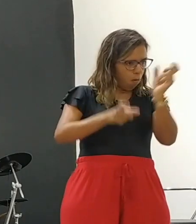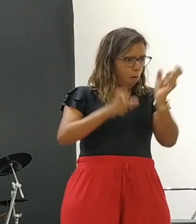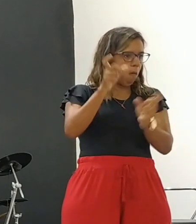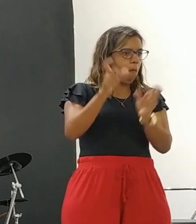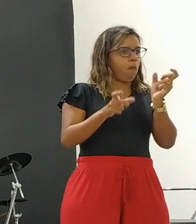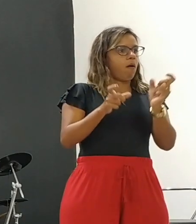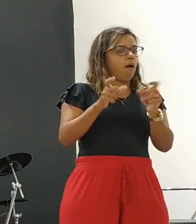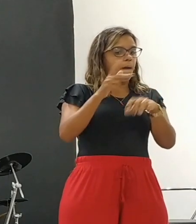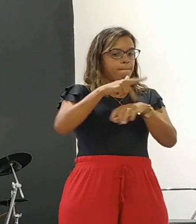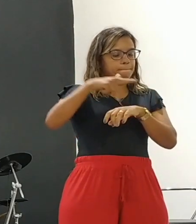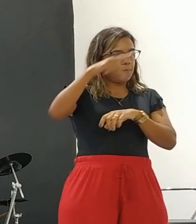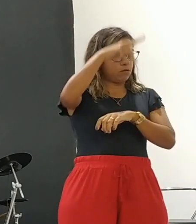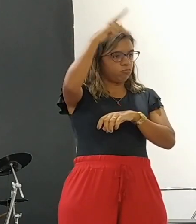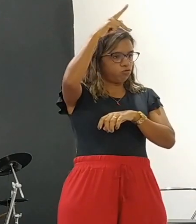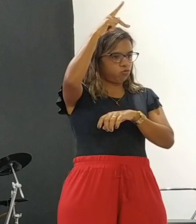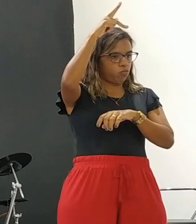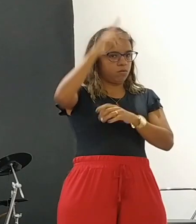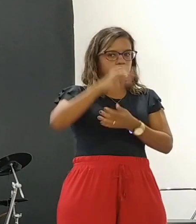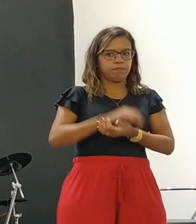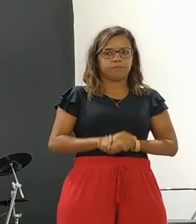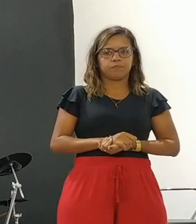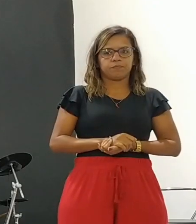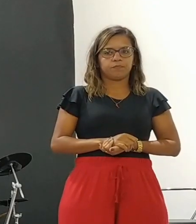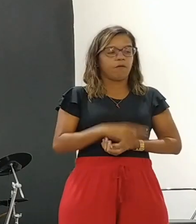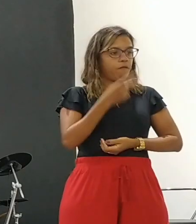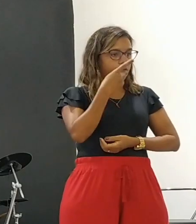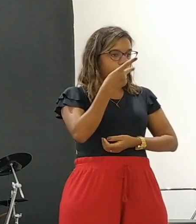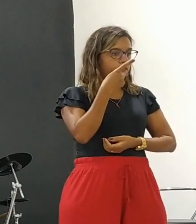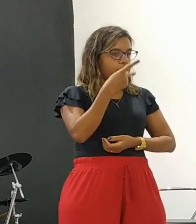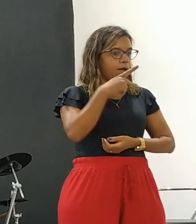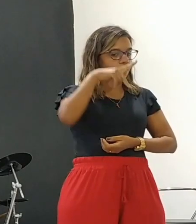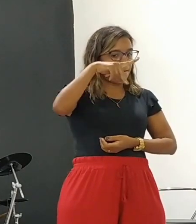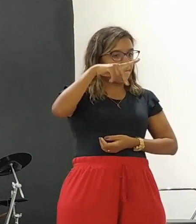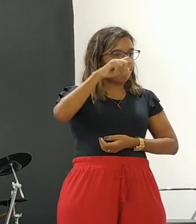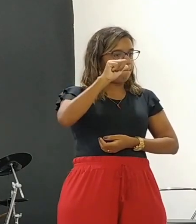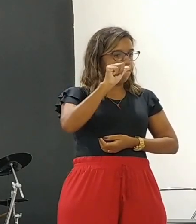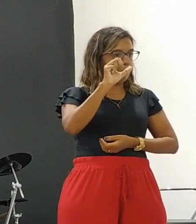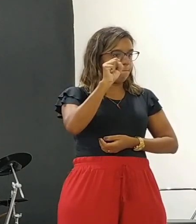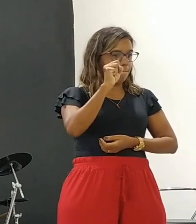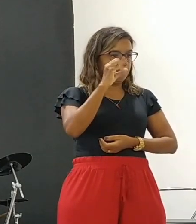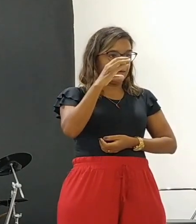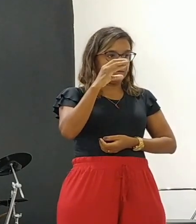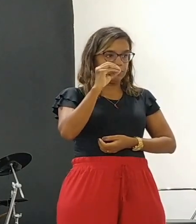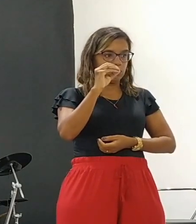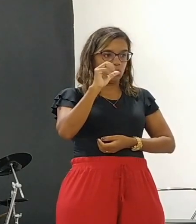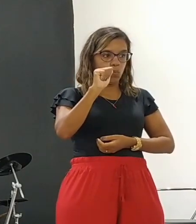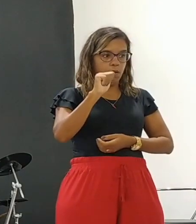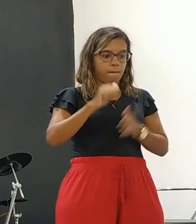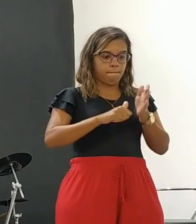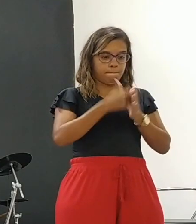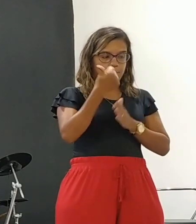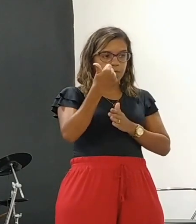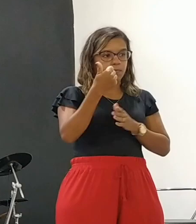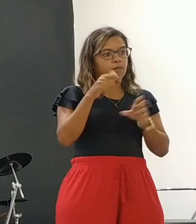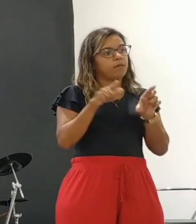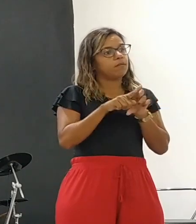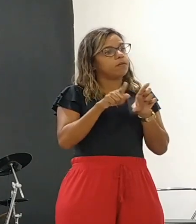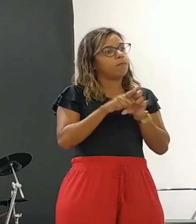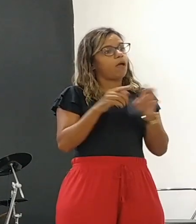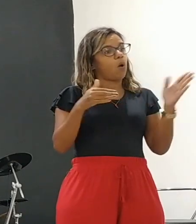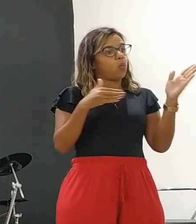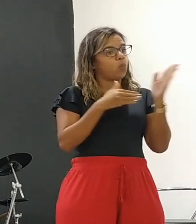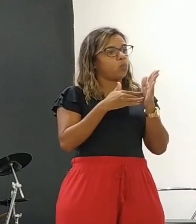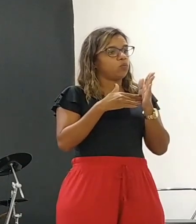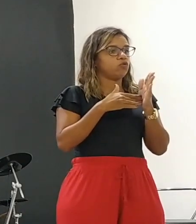Páscoa. Eu quero falar um pouco sobre Páscoa. Quero falar da primeira Páscoa e quero falar da